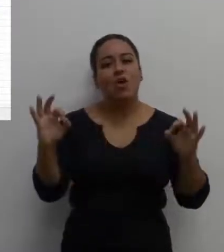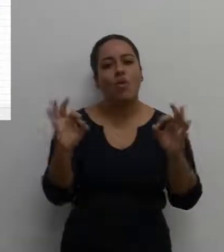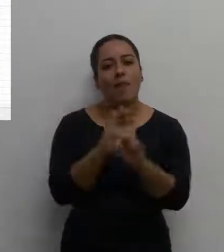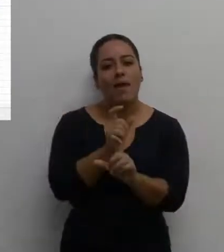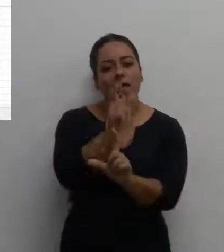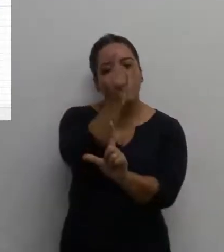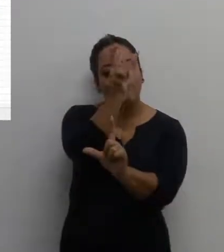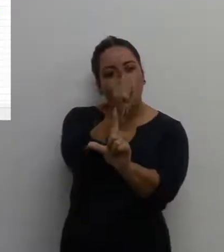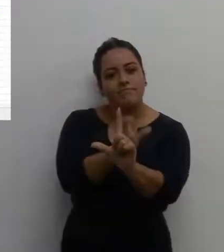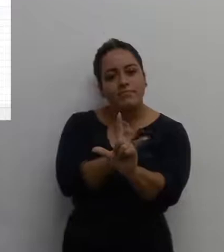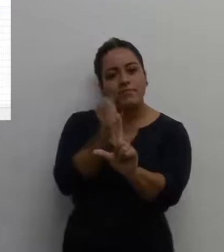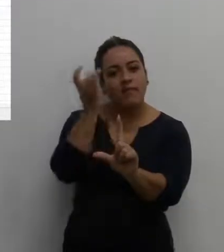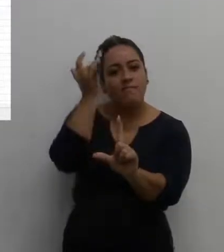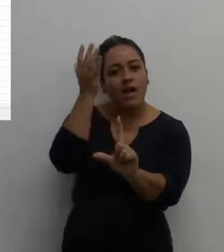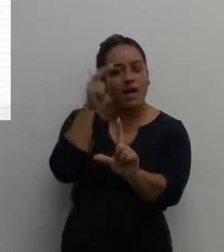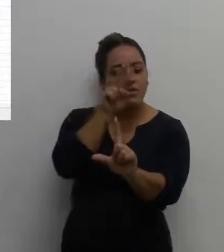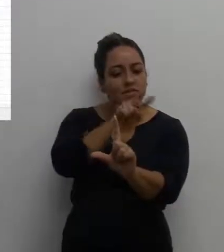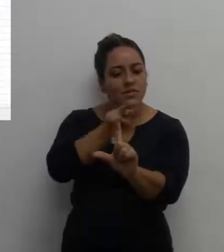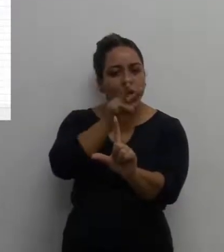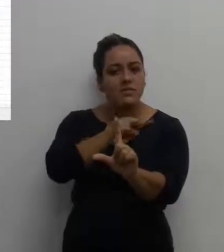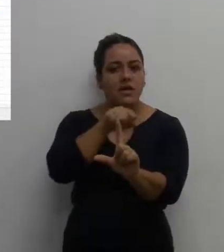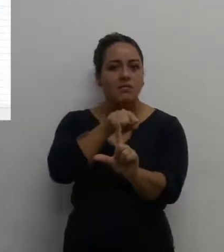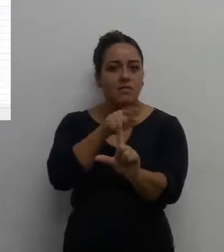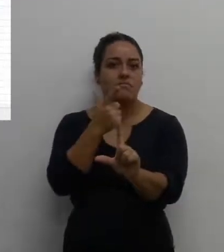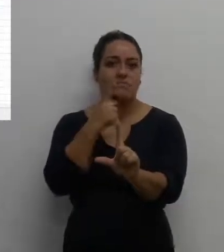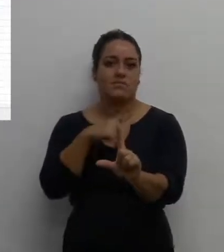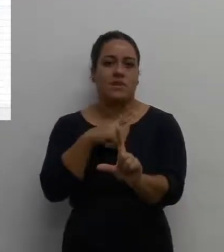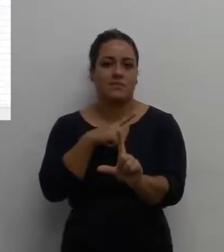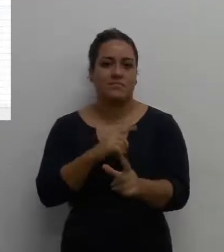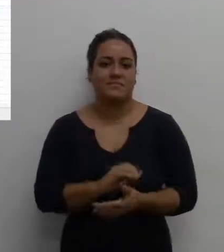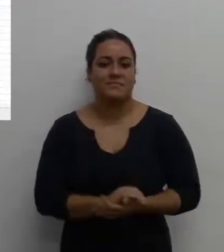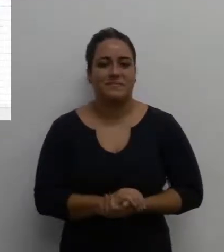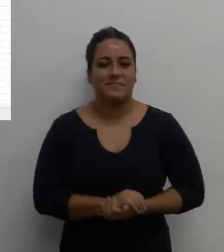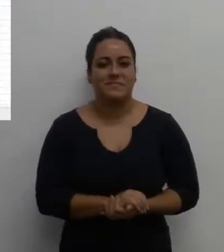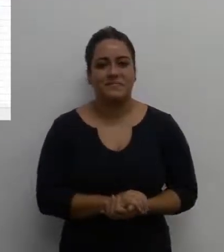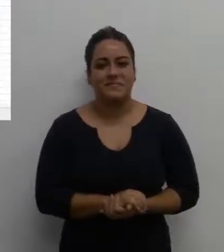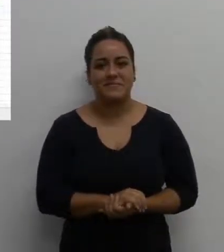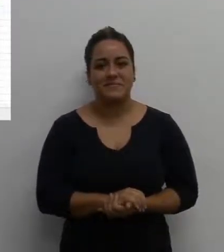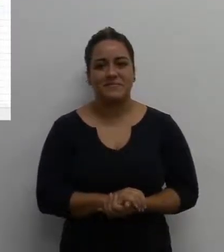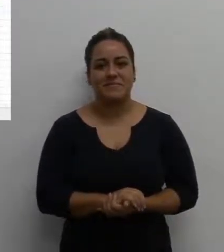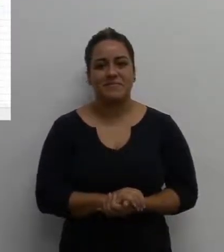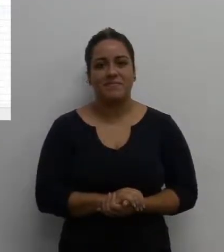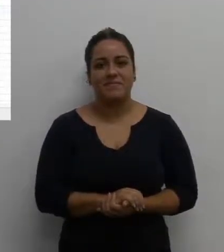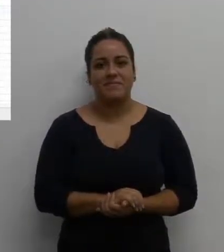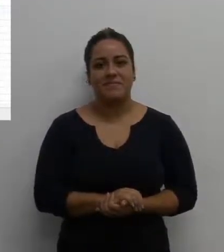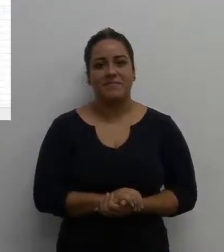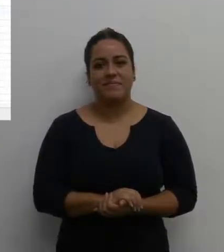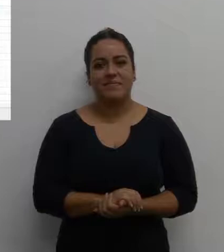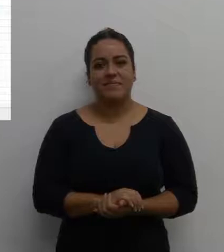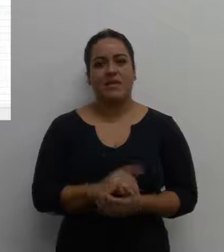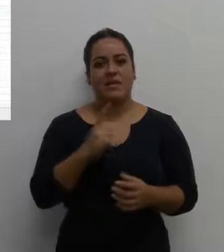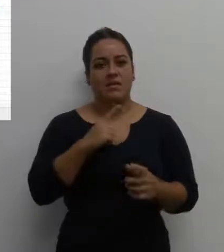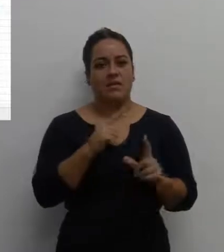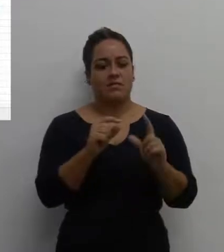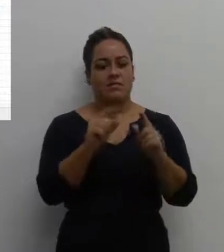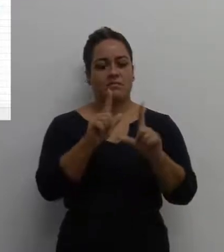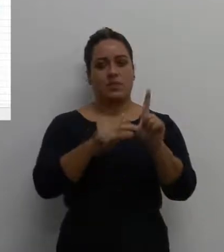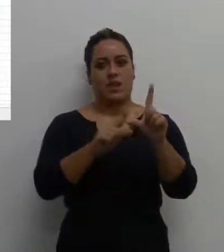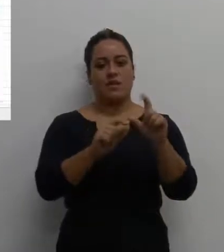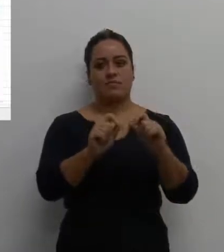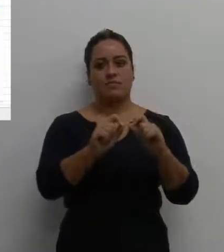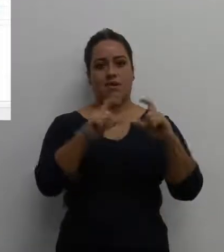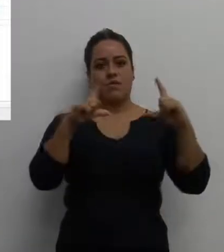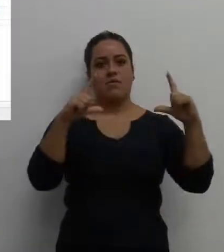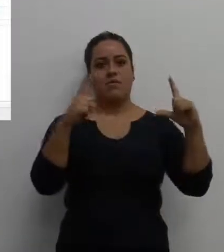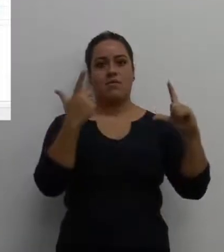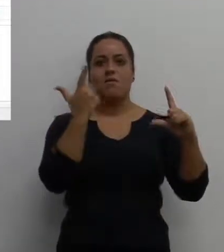essa escrita completa mais interessante em relação às despesas. Tá? Tenho aqui, ó. Ficaram mais